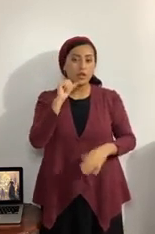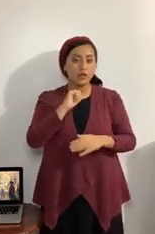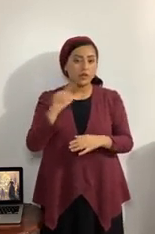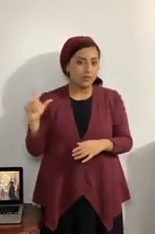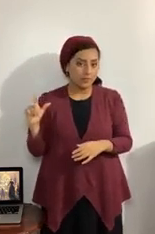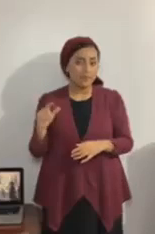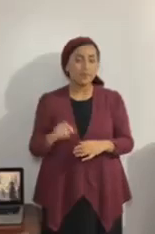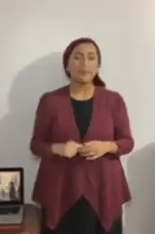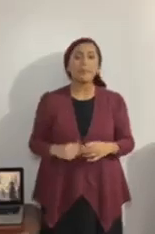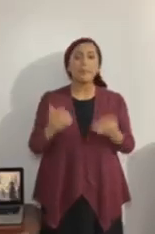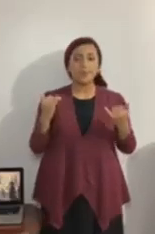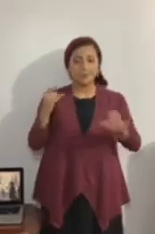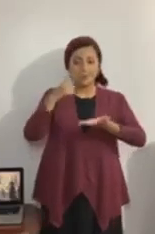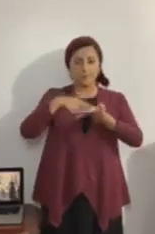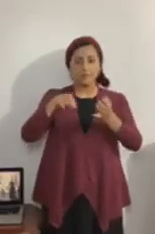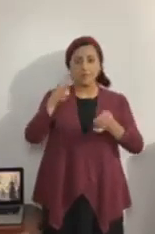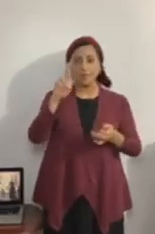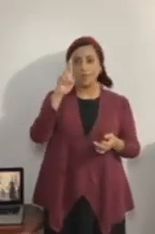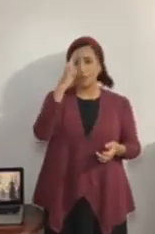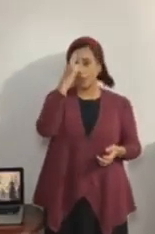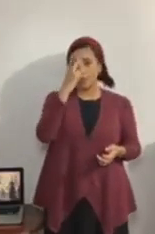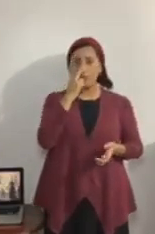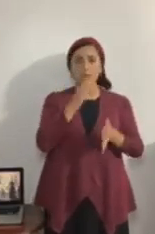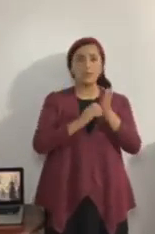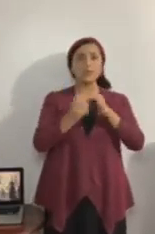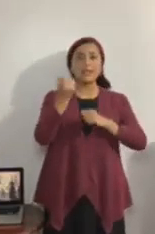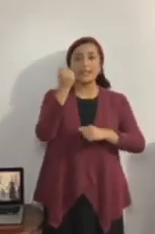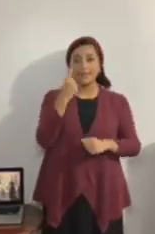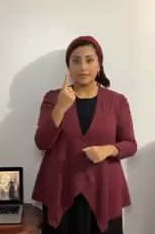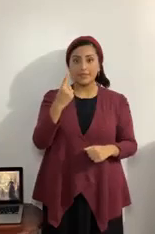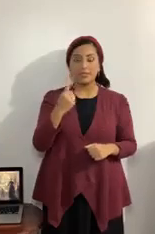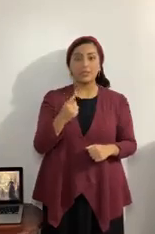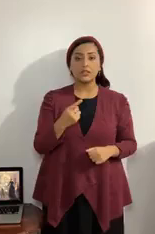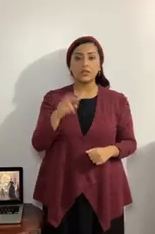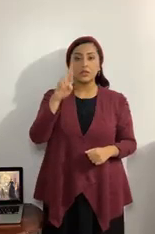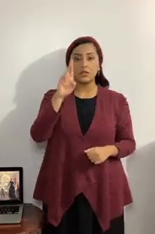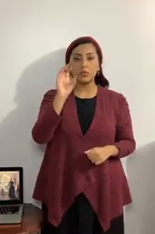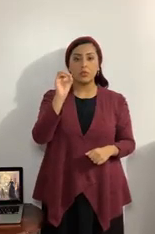Entonces vamos a Romanos 11, para que quede más claro. Romanos 11.